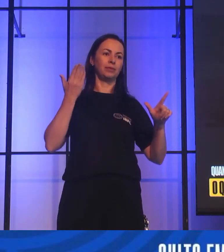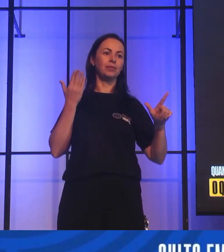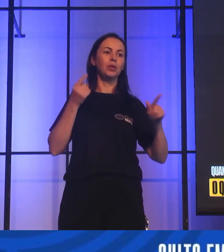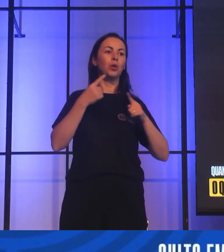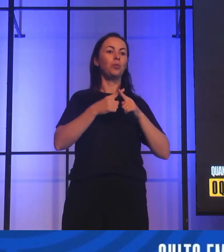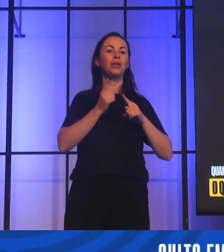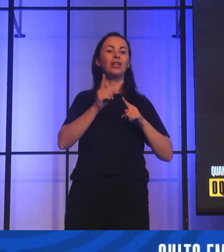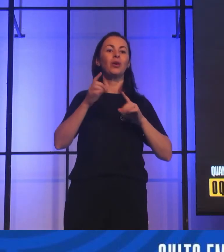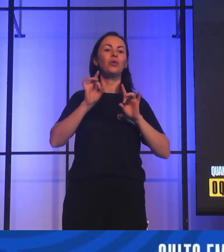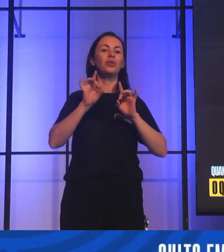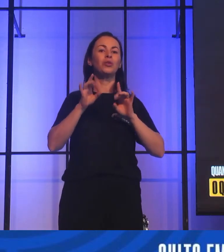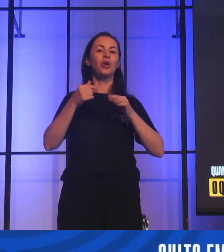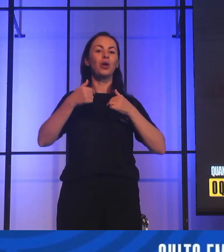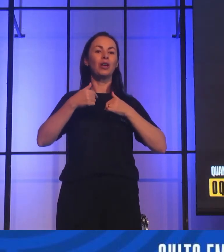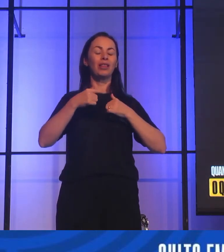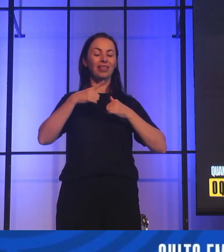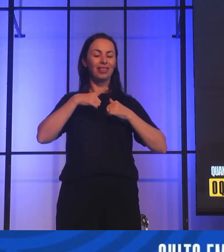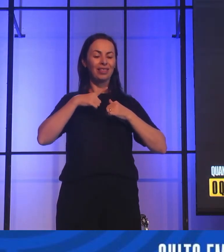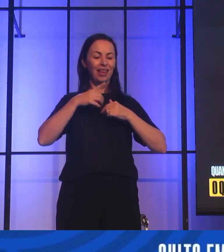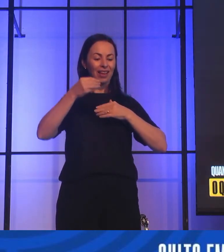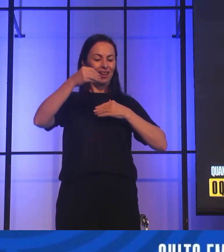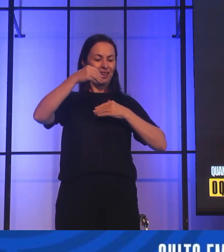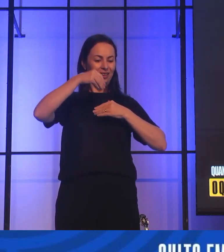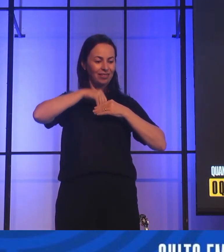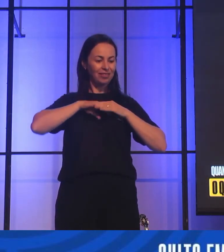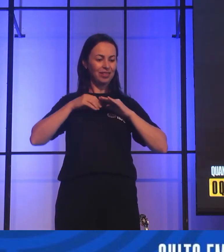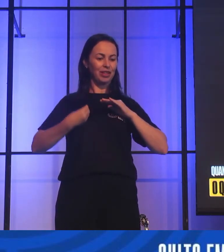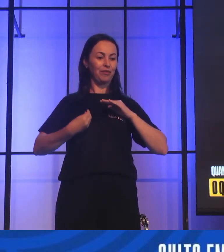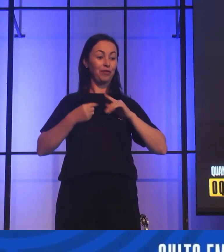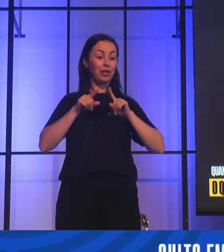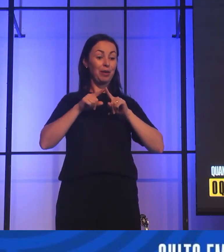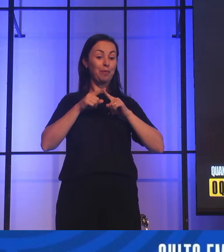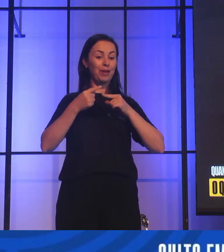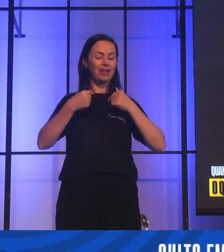de simplesmente Ele estar, mas uma questão de você